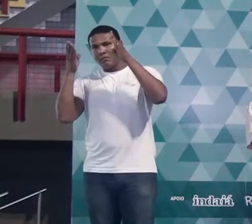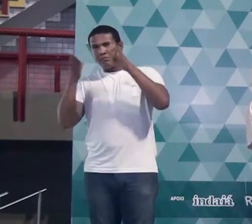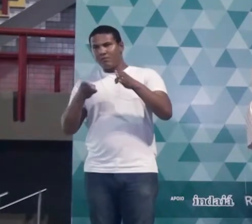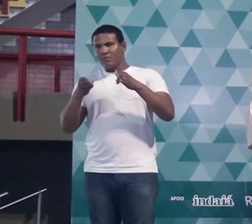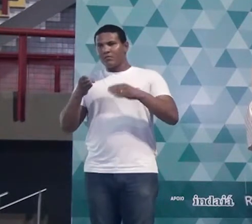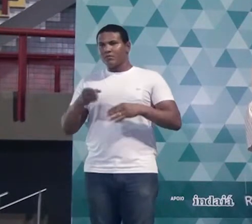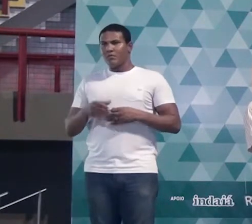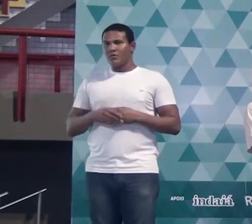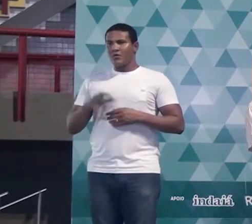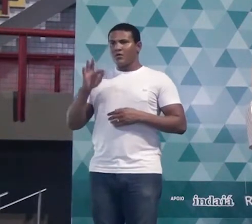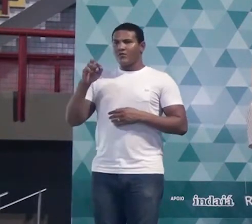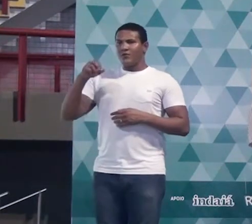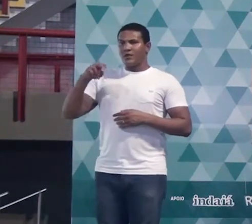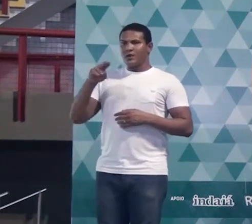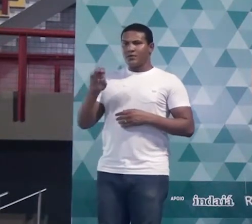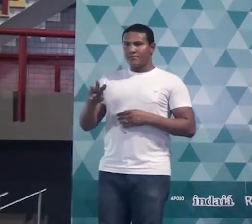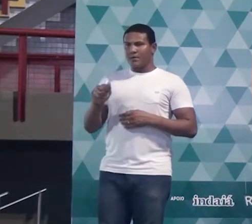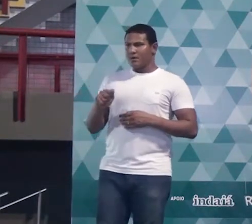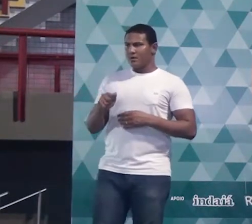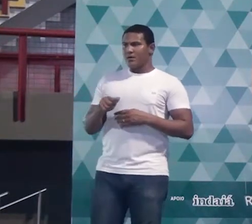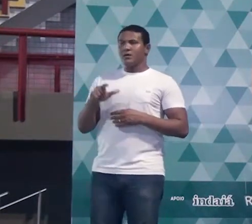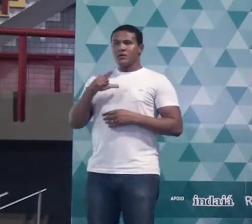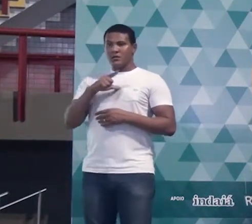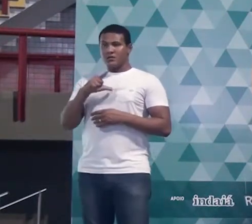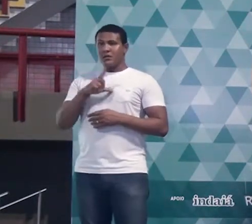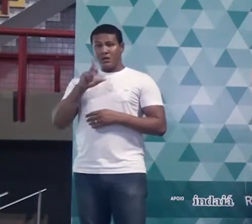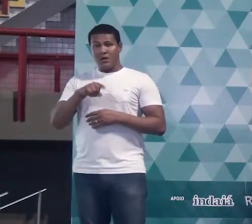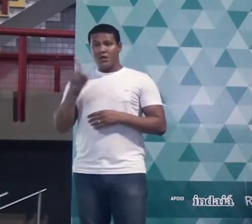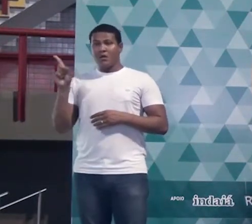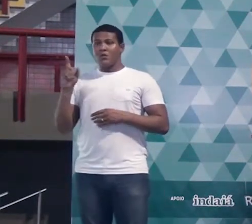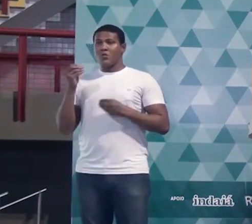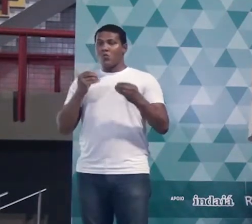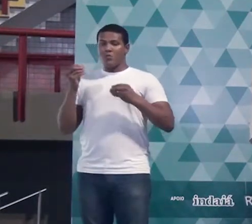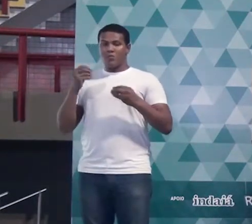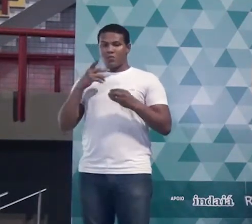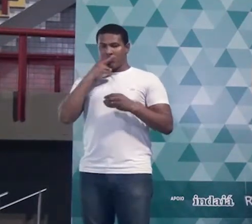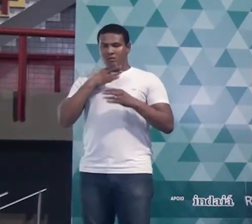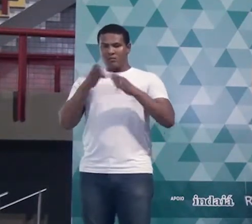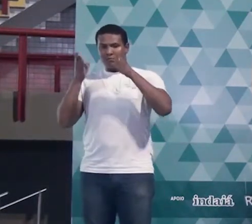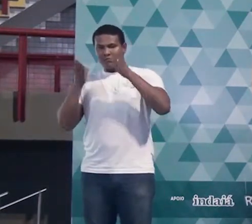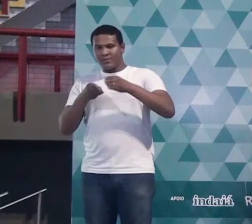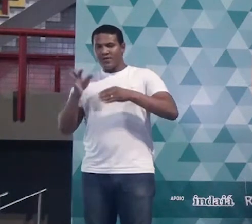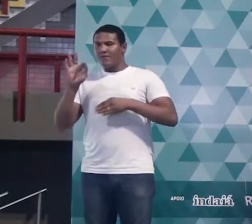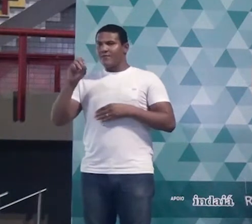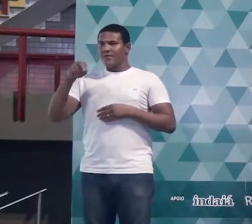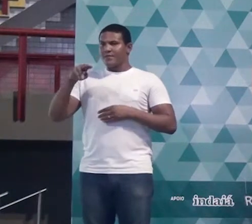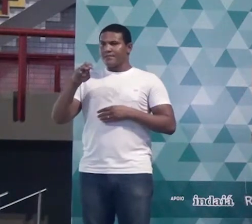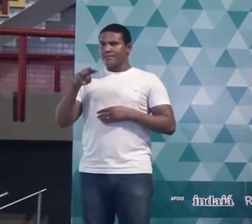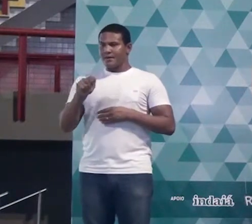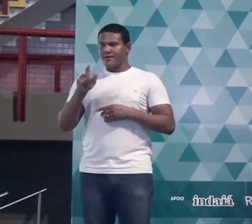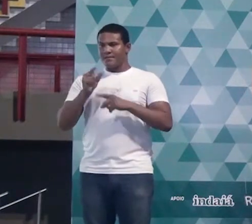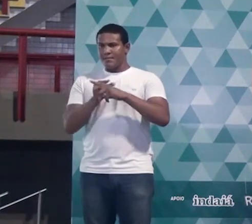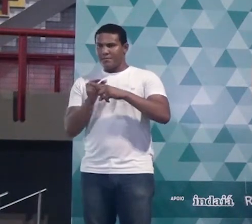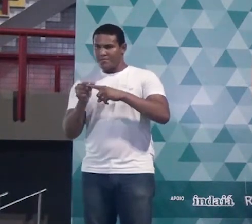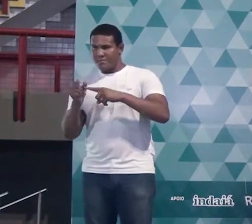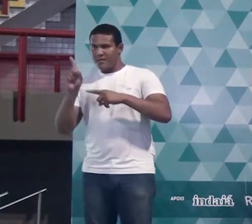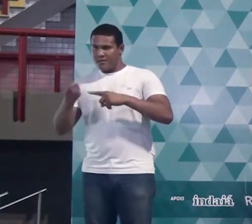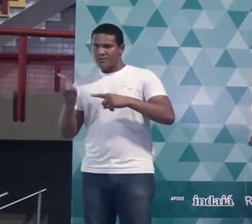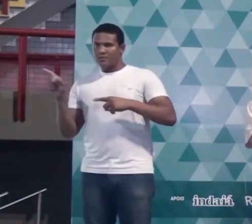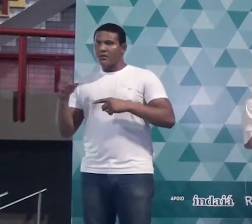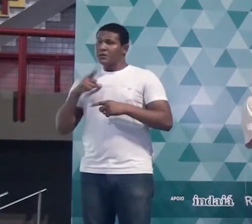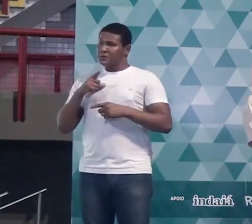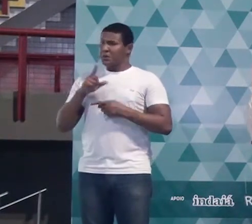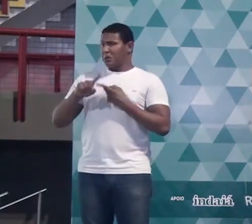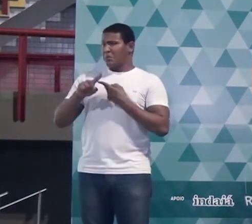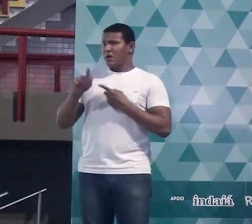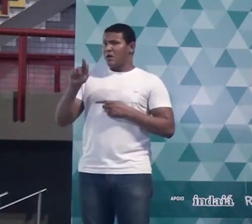um símbolo entre barras transversais, isso é o símbolo fonético. É o símbolo fonético. Tem fonema e tem